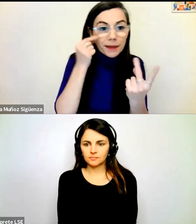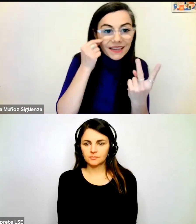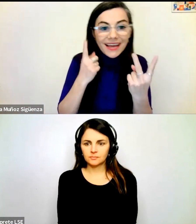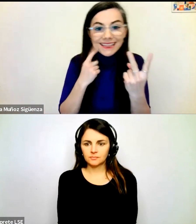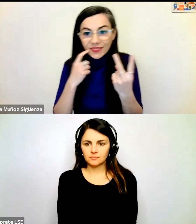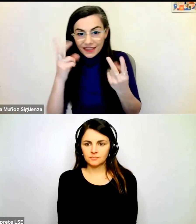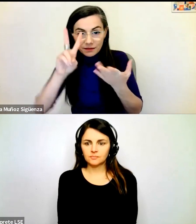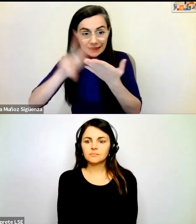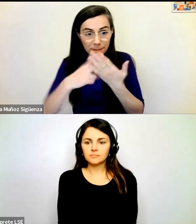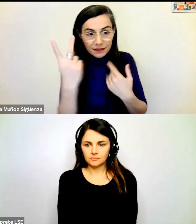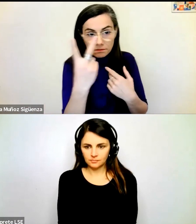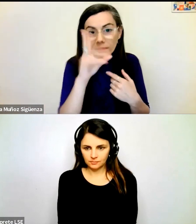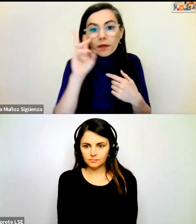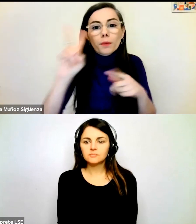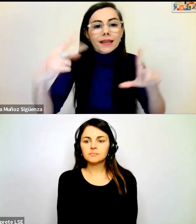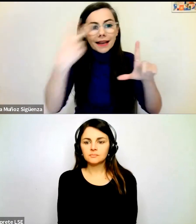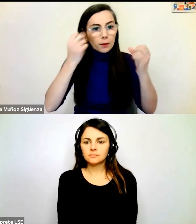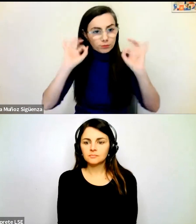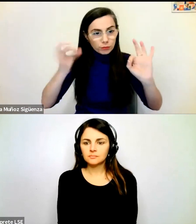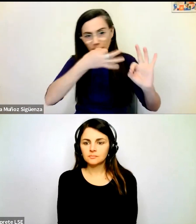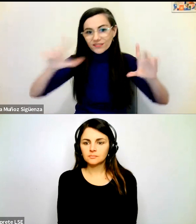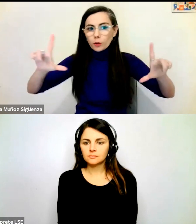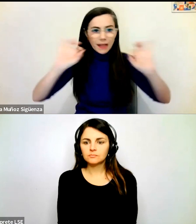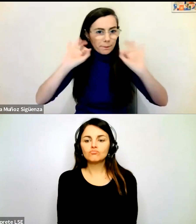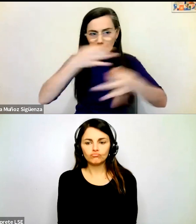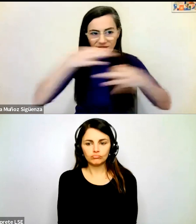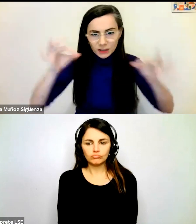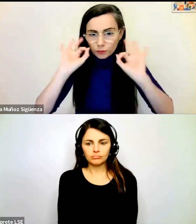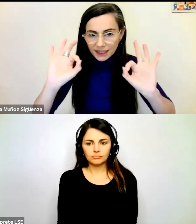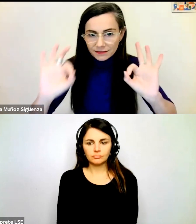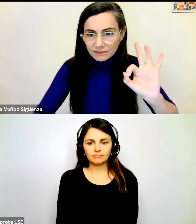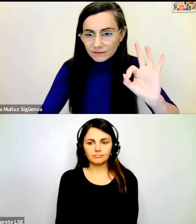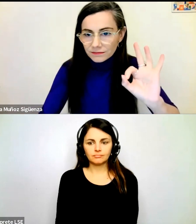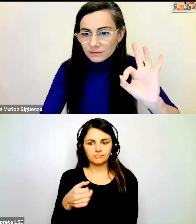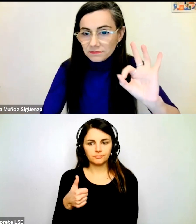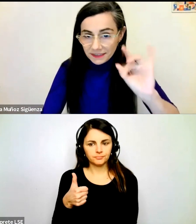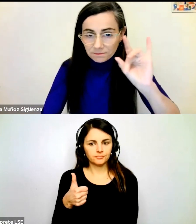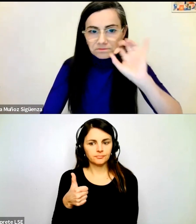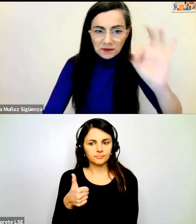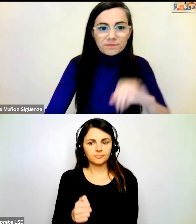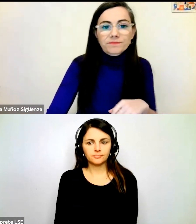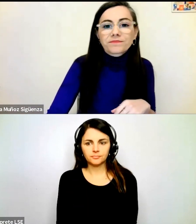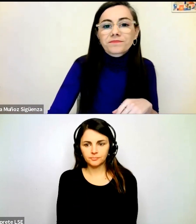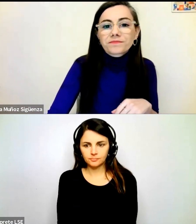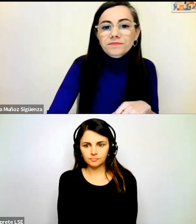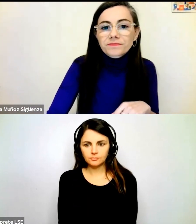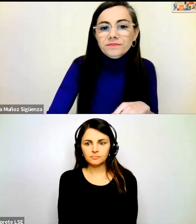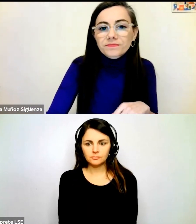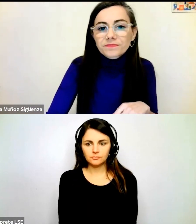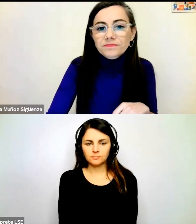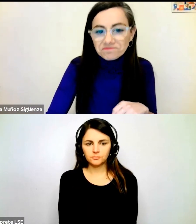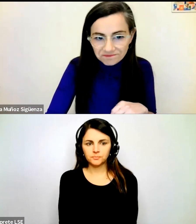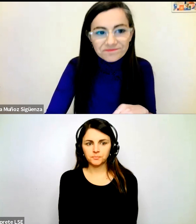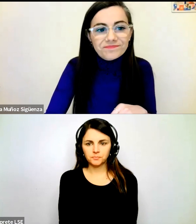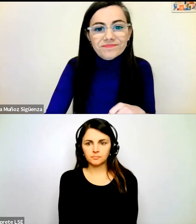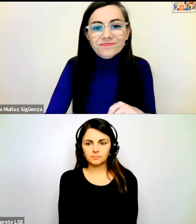En primer lugar, quería, bueno, pues presentaros. Estamos mi compañera Patricia, Tisi la intérprete y yo. ¿Me veis bien?